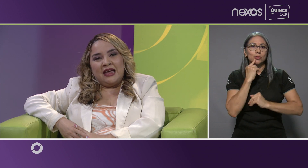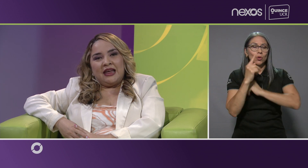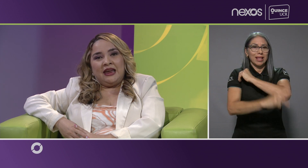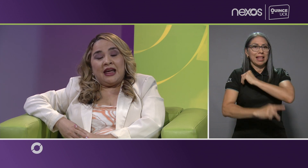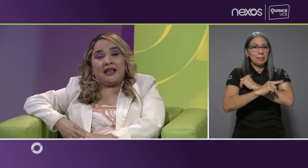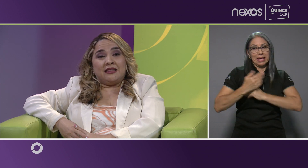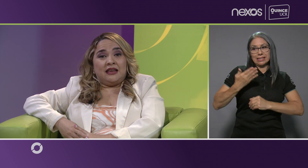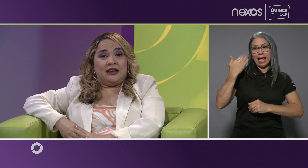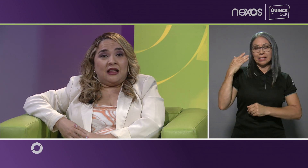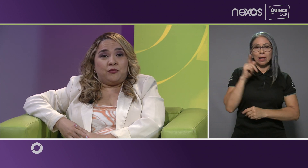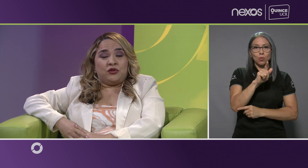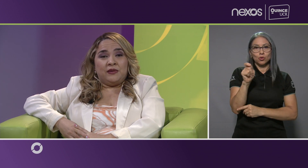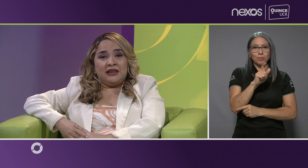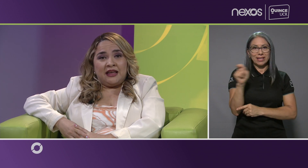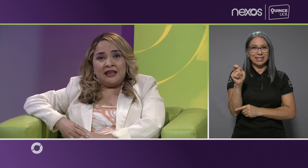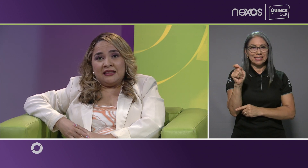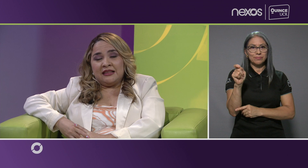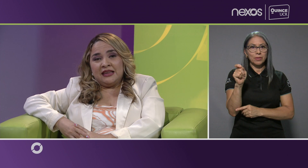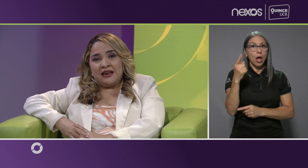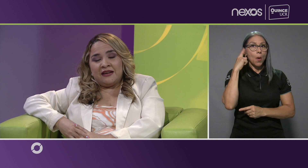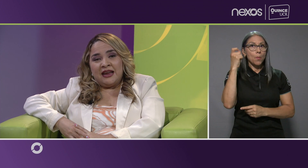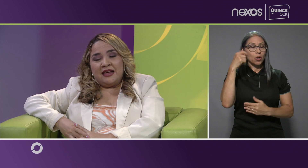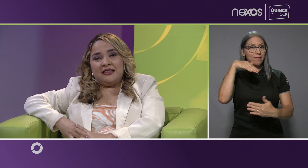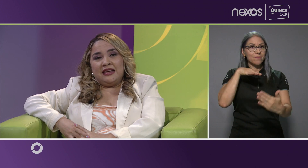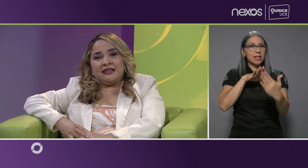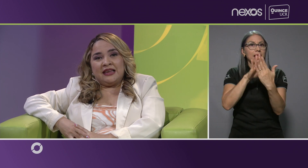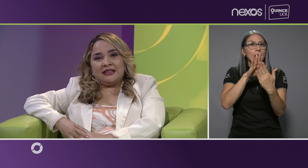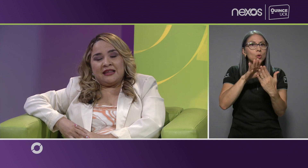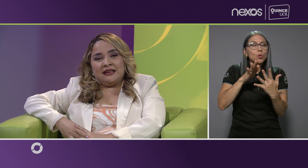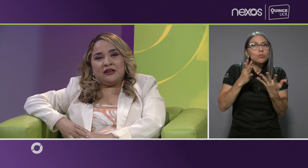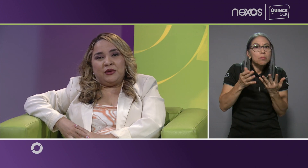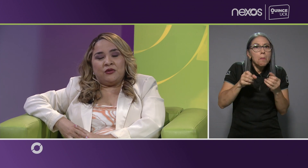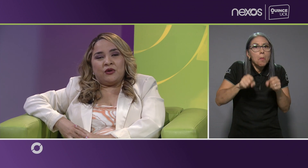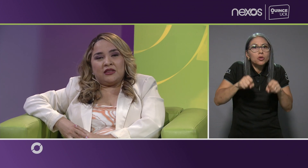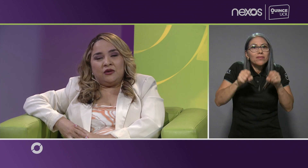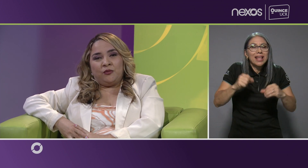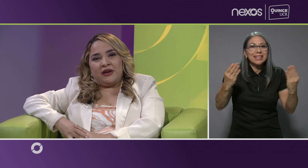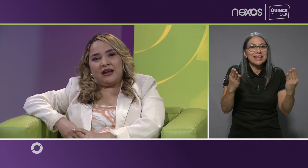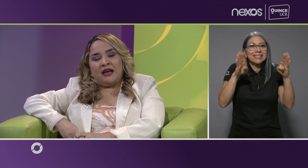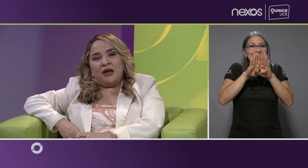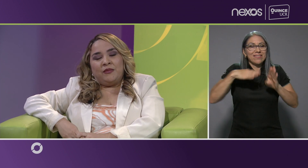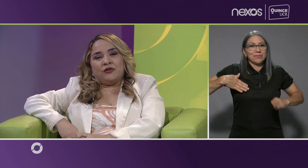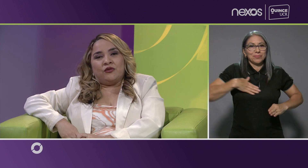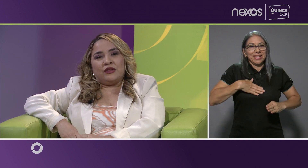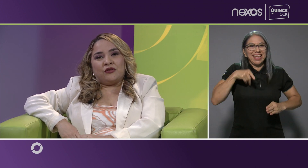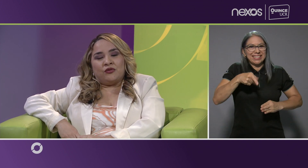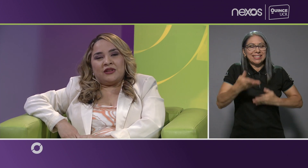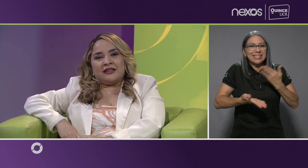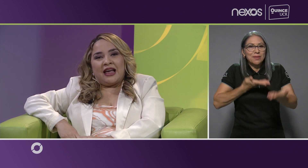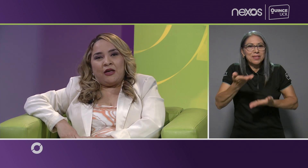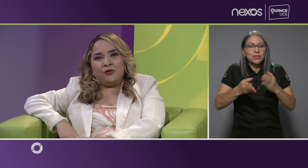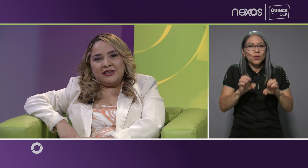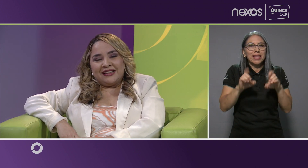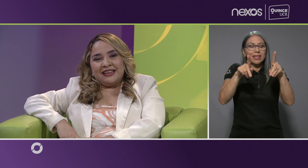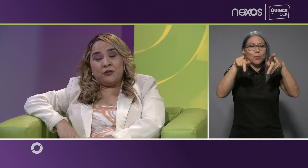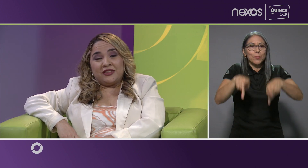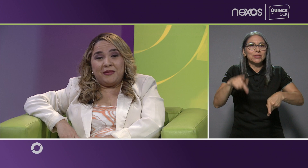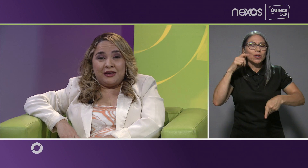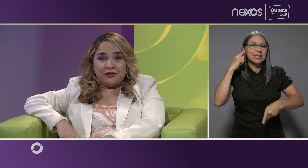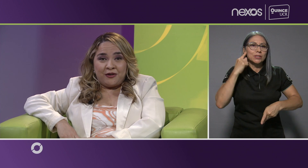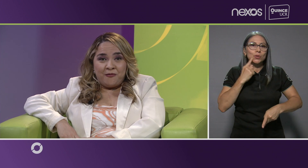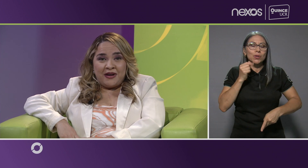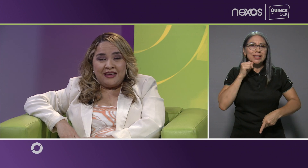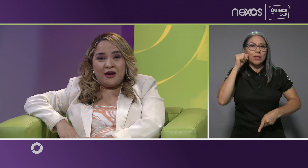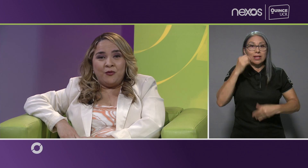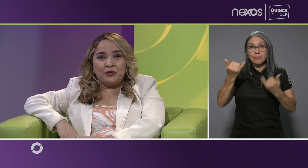meses ante las posibilidades de cierre de CESA, del Servicio Educativo para Personas Sordas Adultas, y